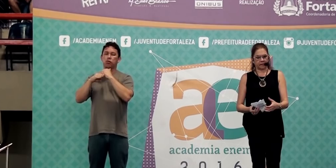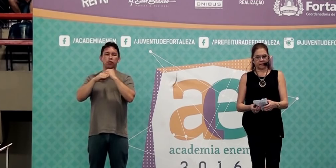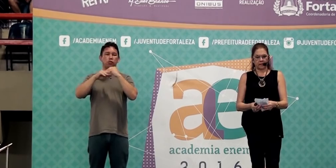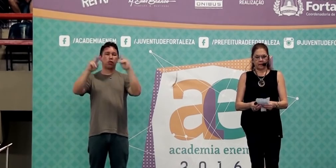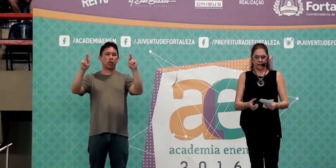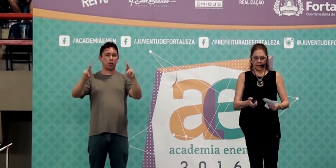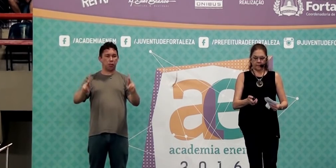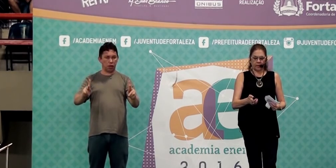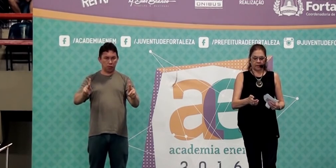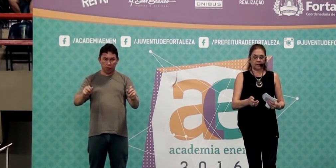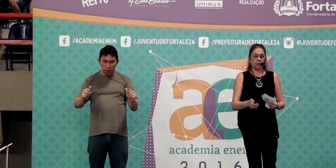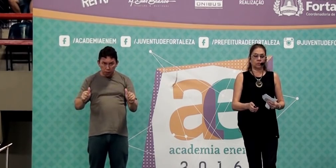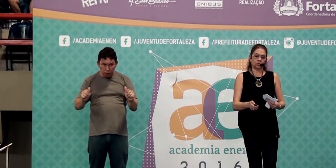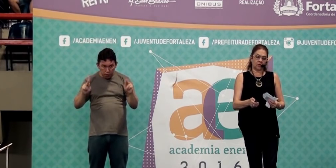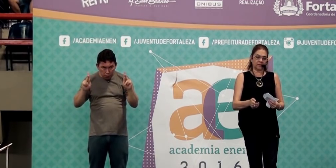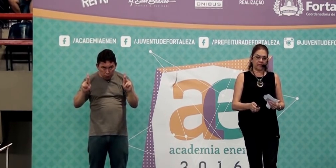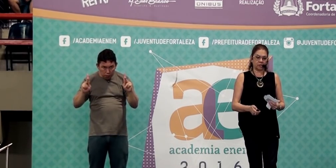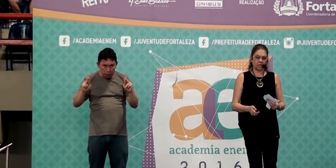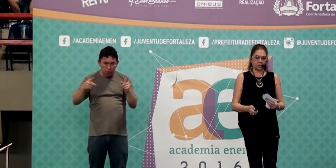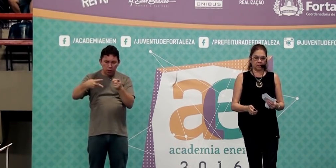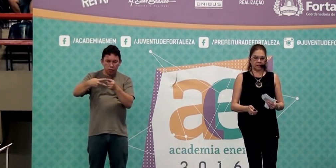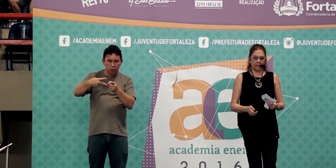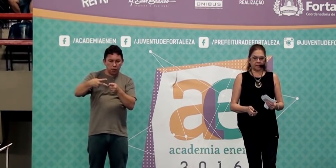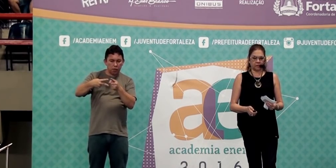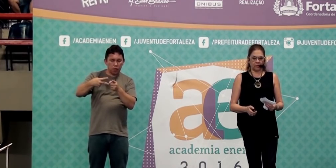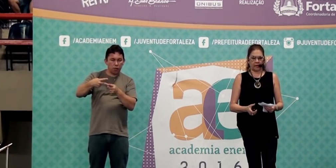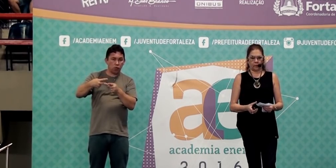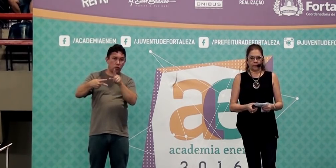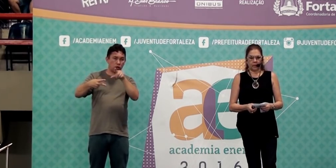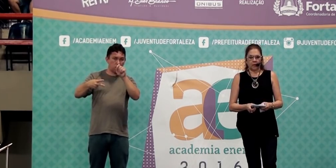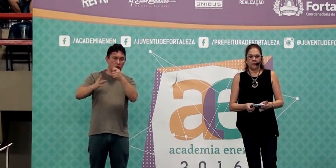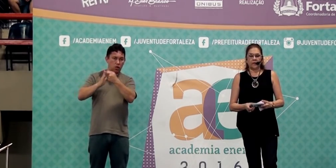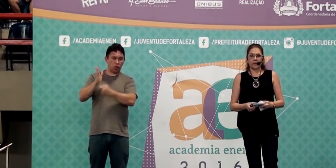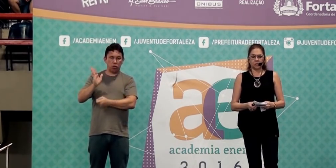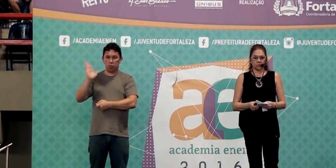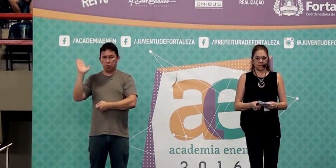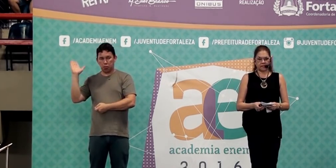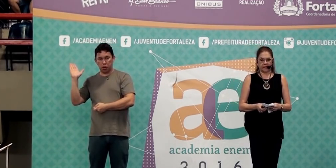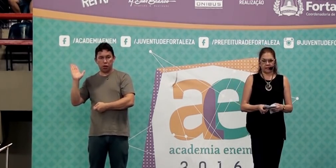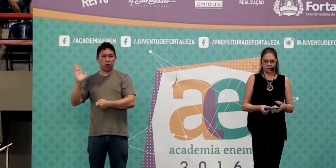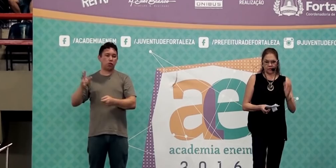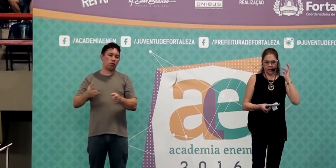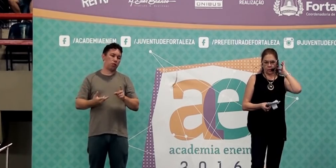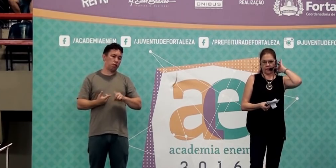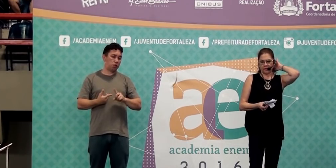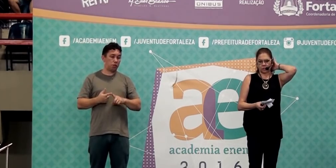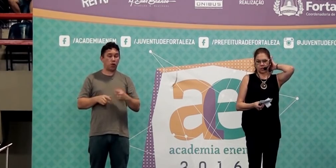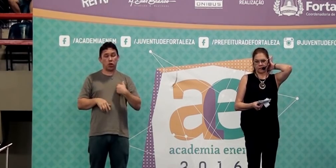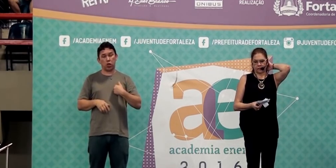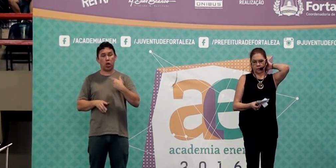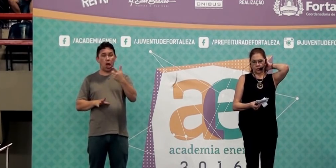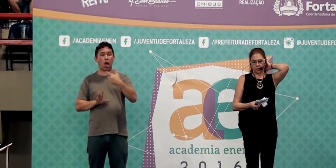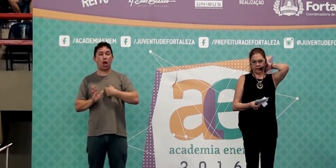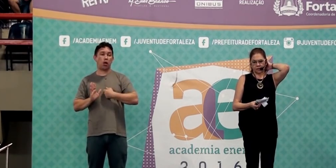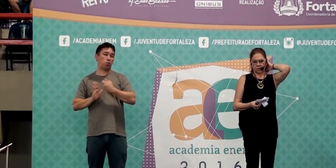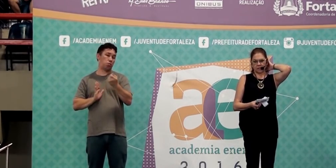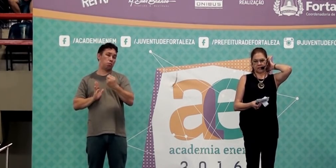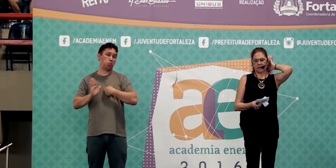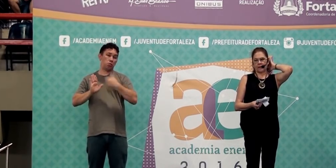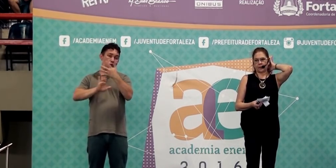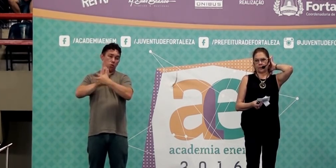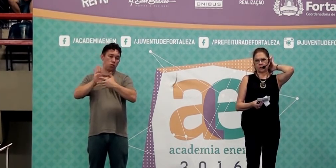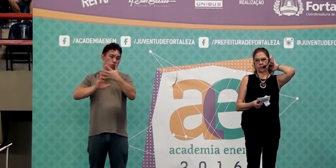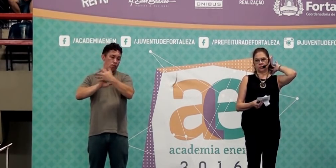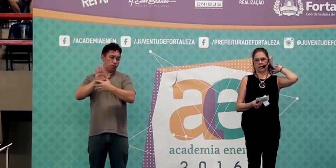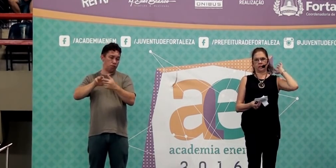em paz. Tá? São dois agentes que ele escolheu. Texto dissertativo argumentativo,